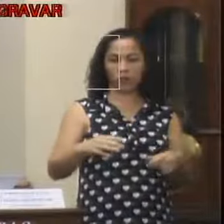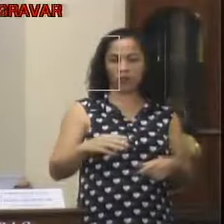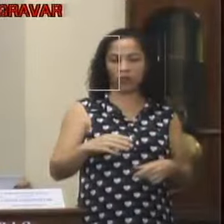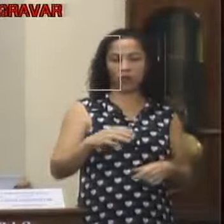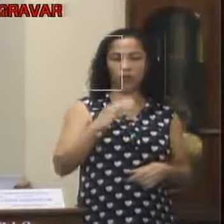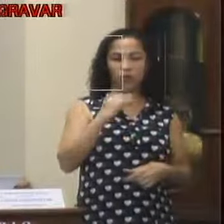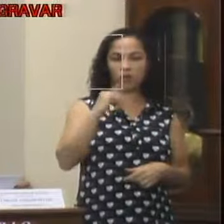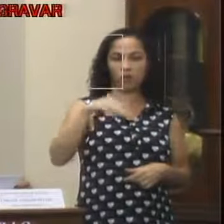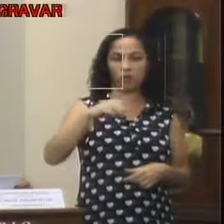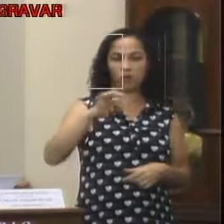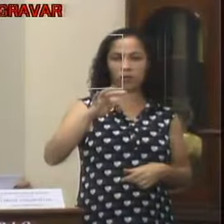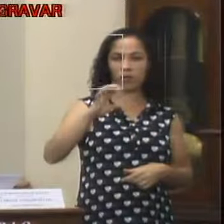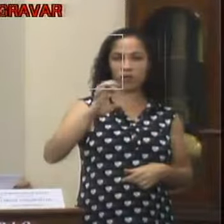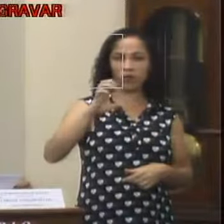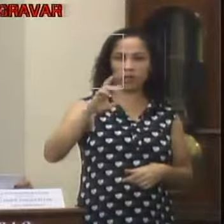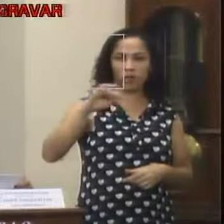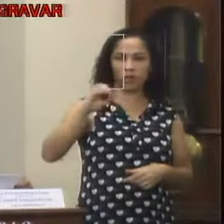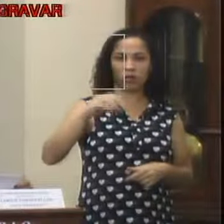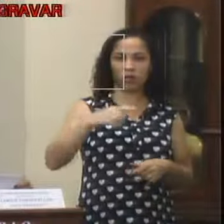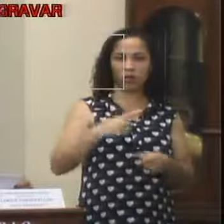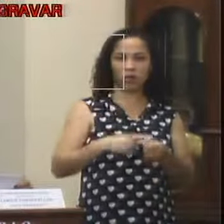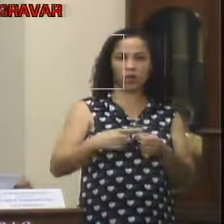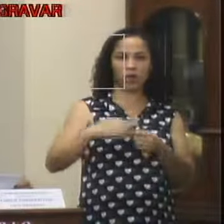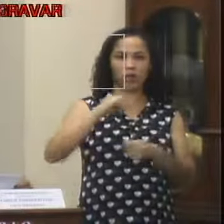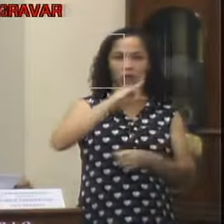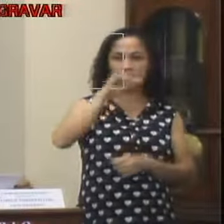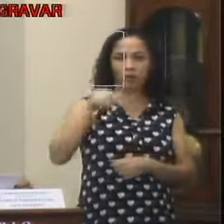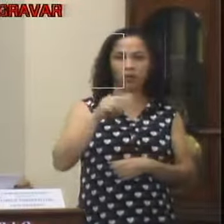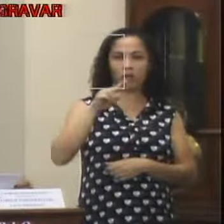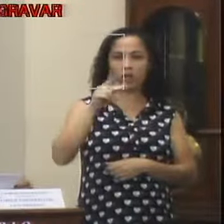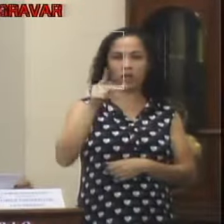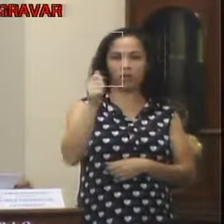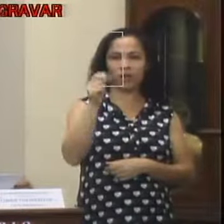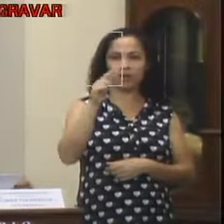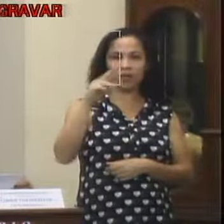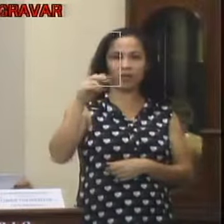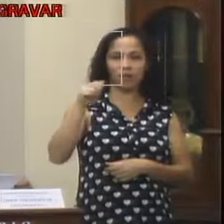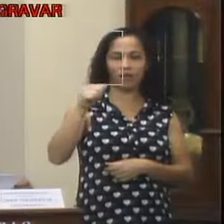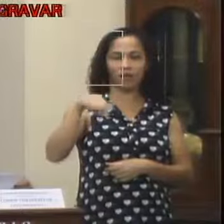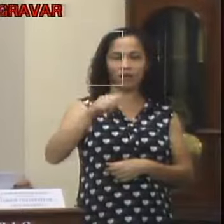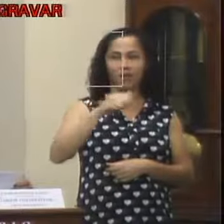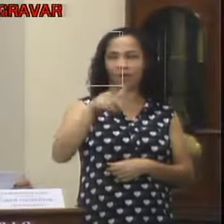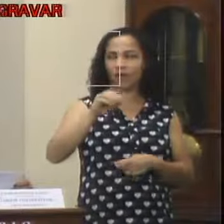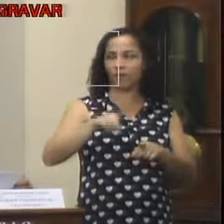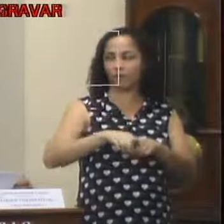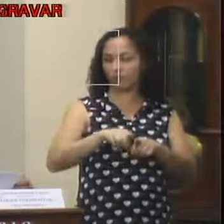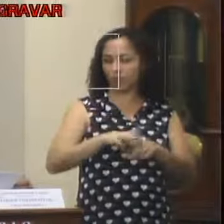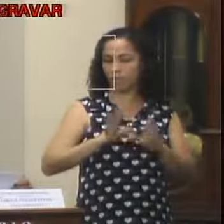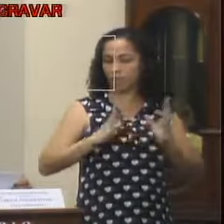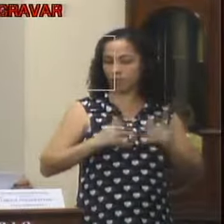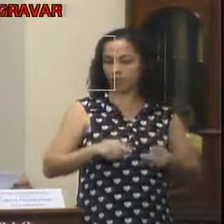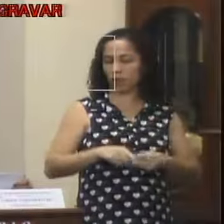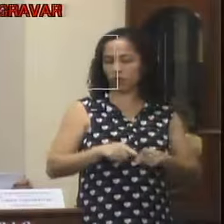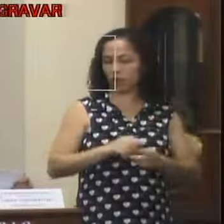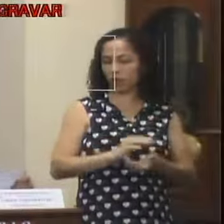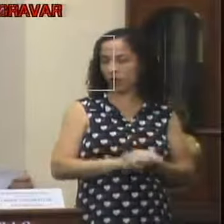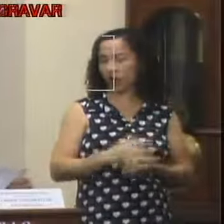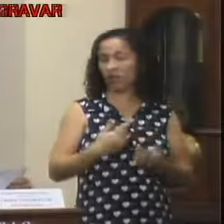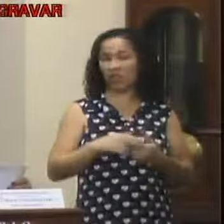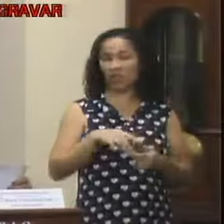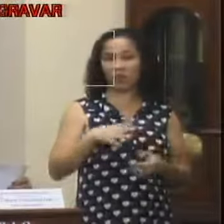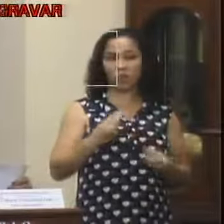Juparanã. Justificativa. Em visita ao distrito, constatamos a necessidade de uma limpeza e manutenção do cemitério municipal do distrito de Paraná, que encontra